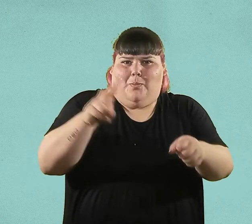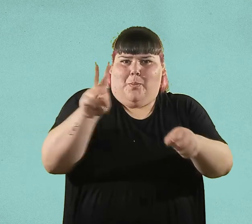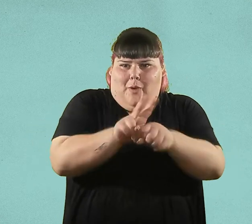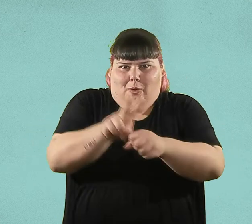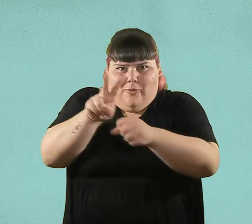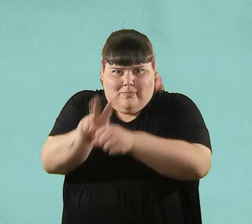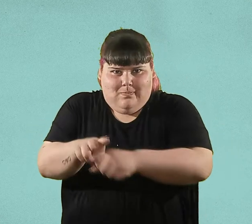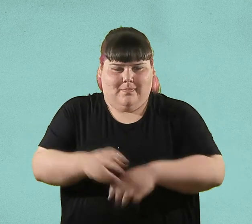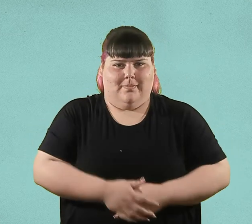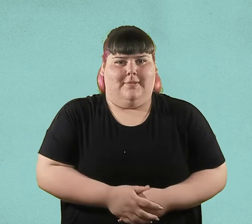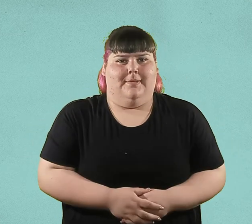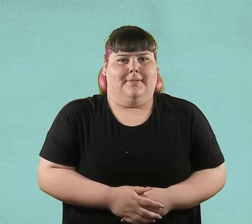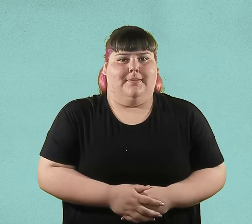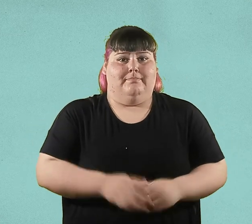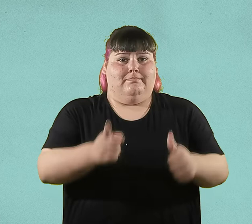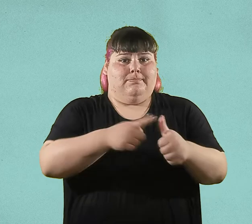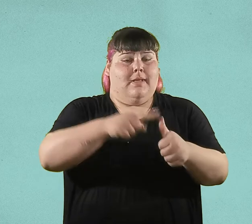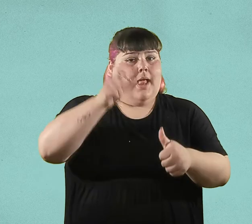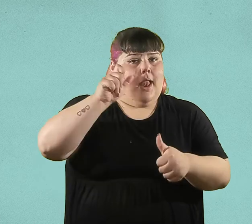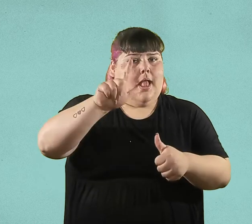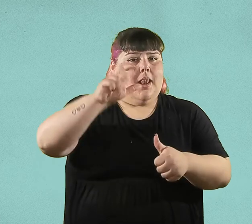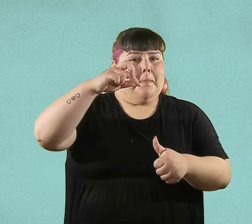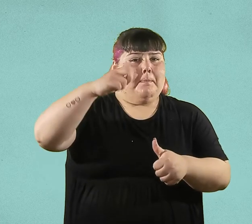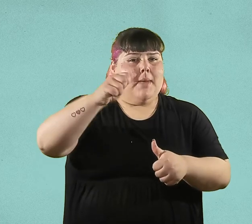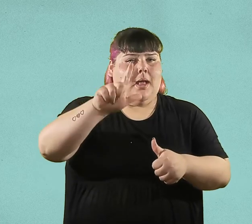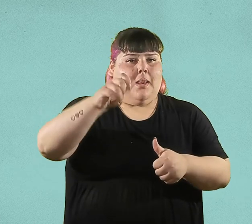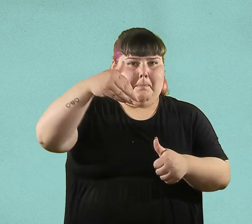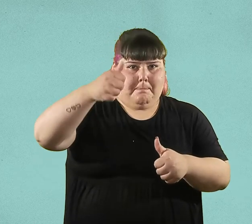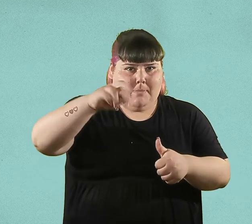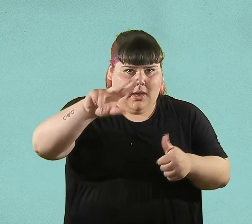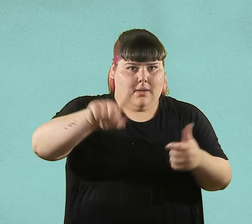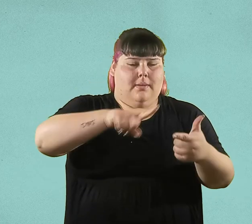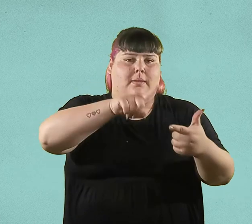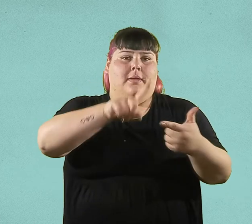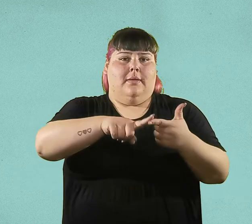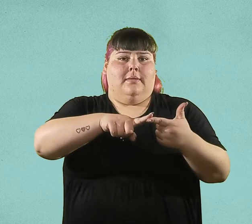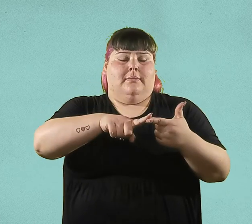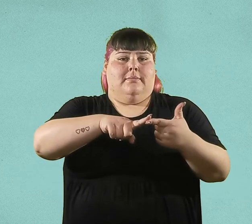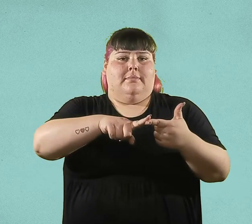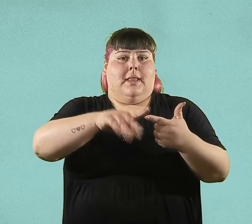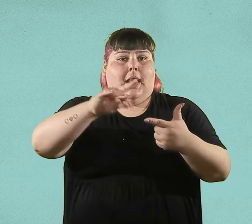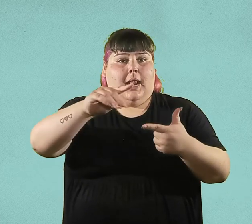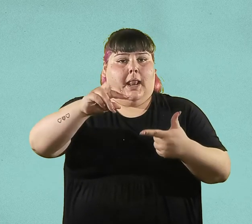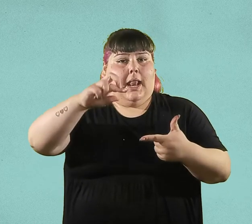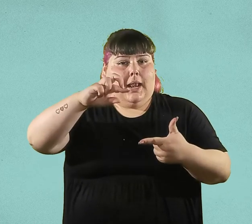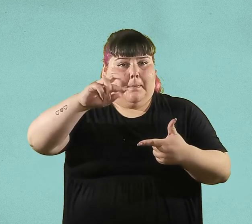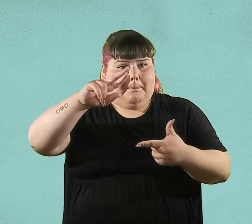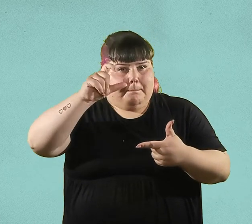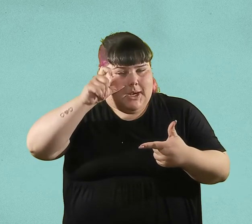protegidas: el Parque Nacional El Palmar y el Parque Nacional